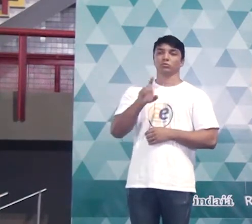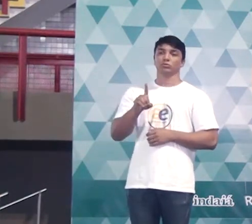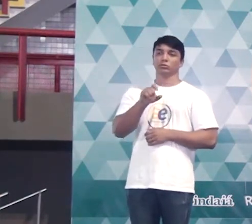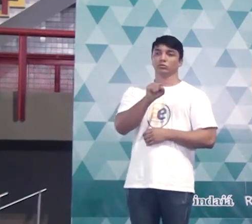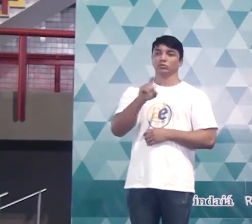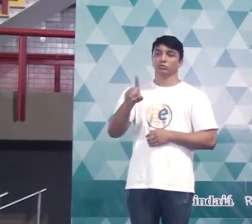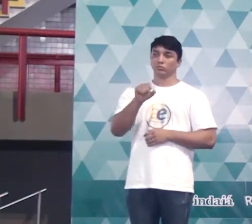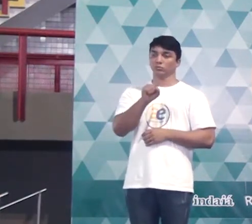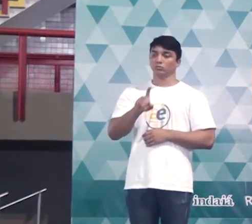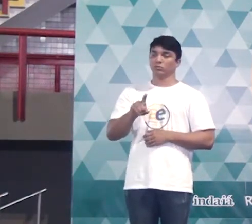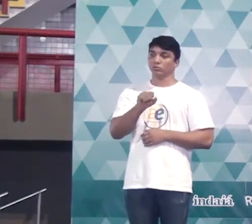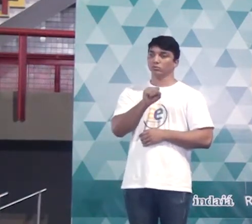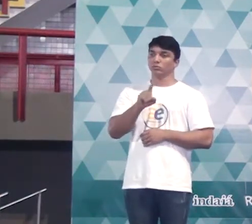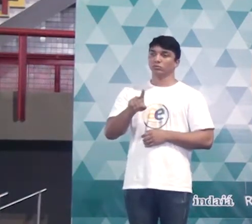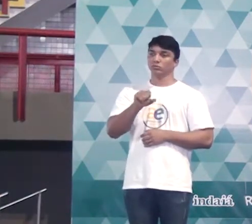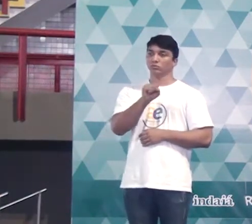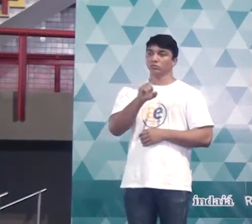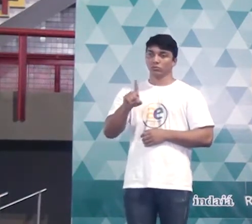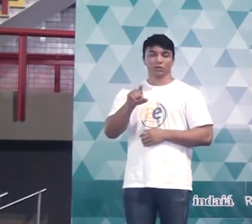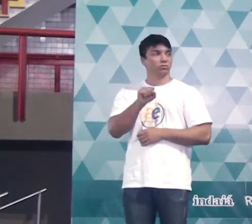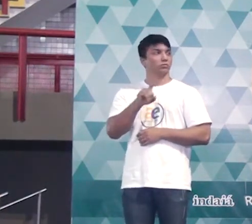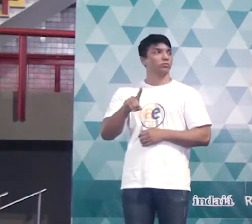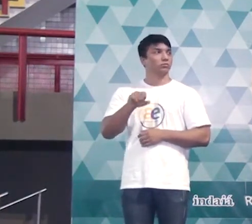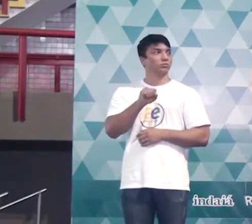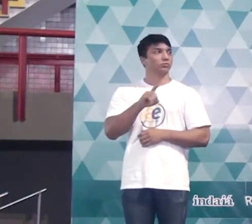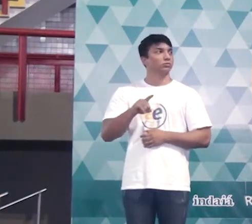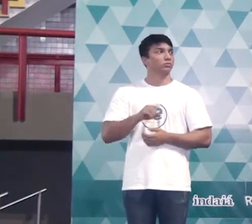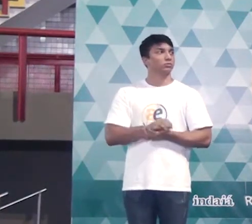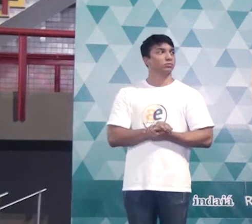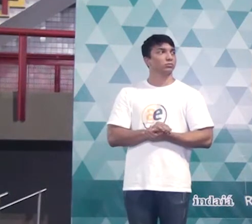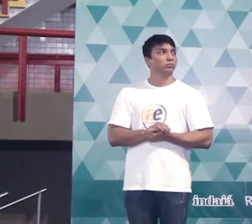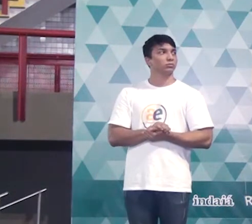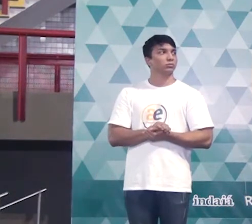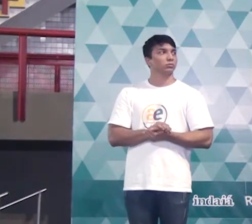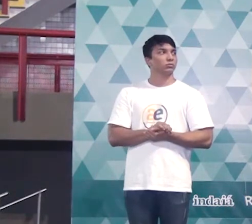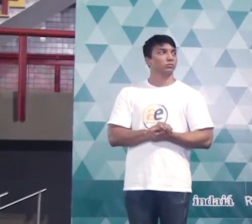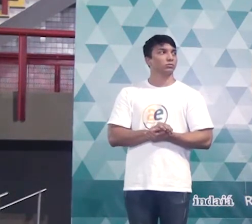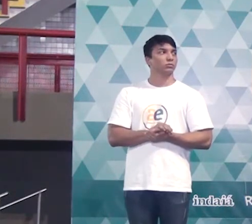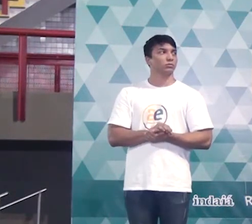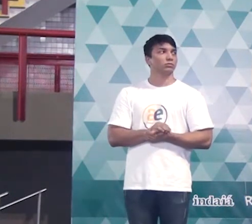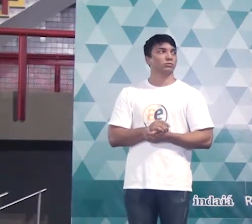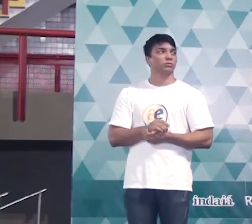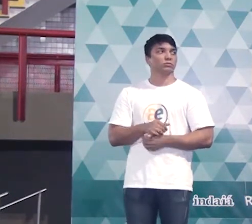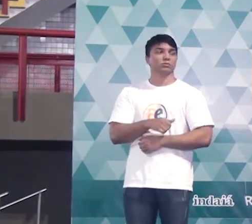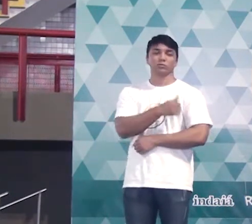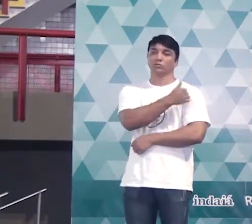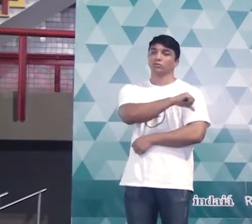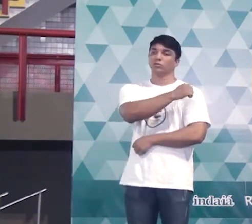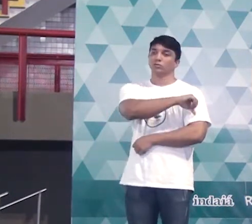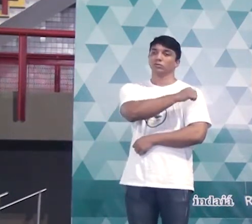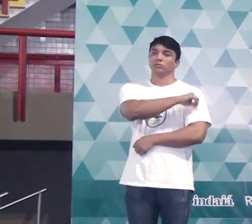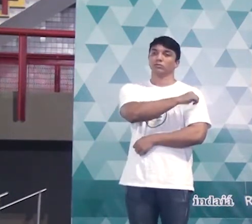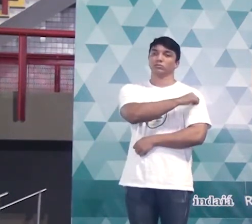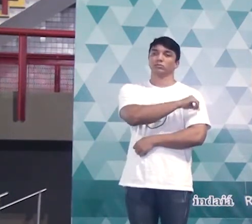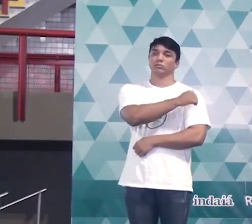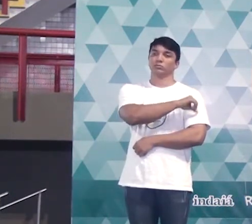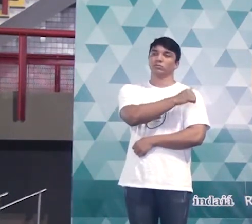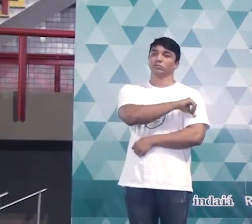sudestina, do sudeste. Você é de onde, amiga? Rio de Janeiro, tá